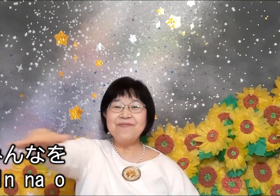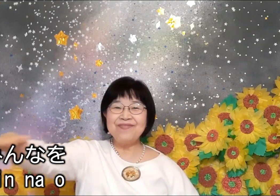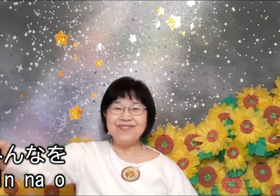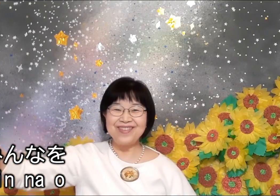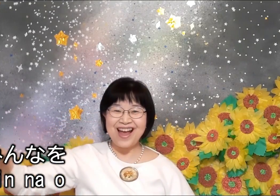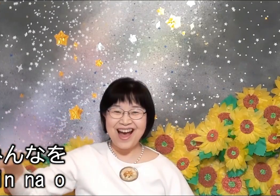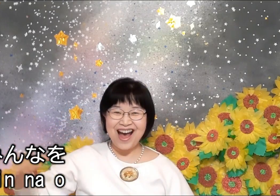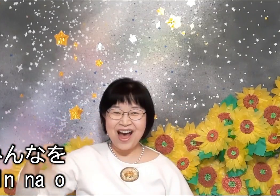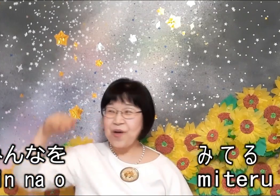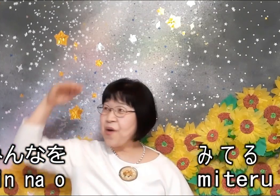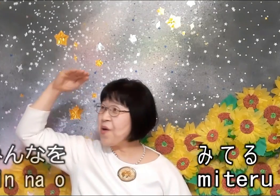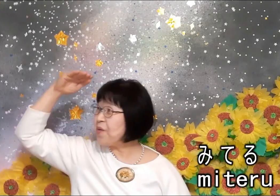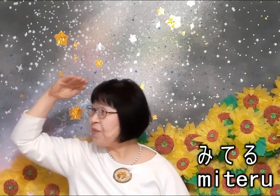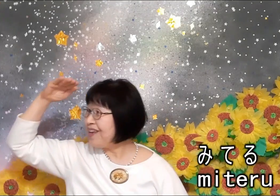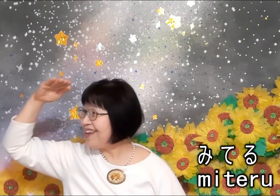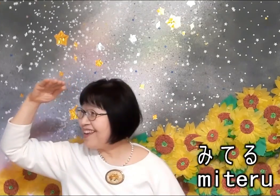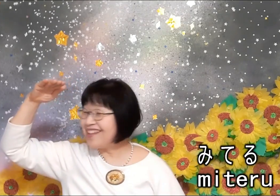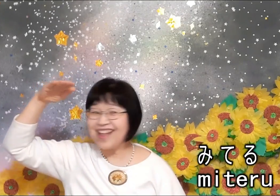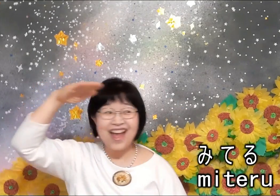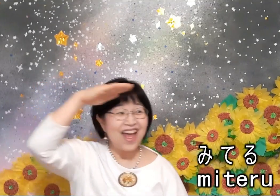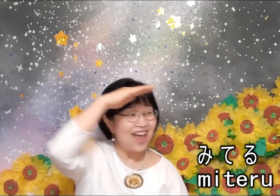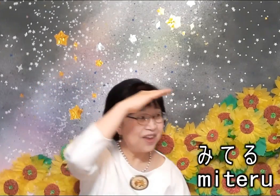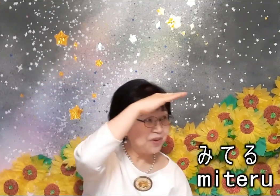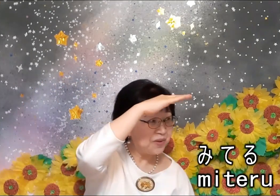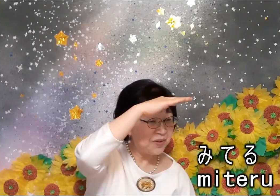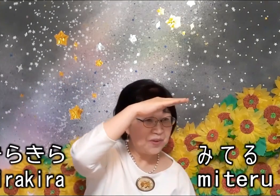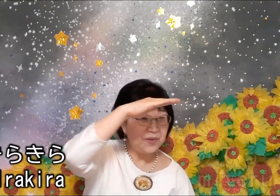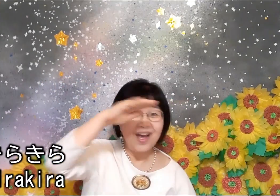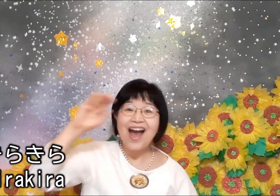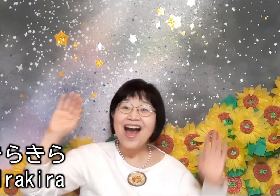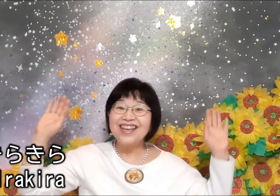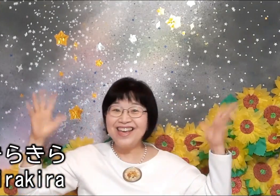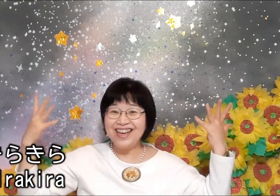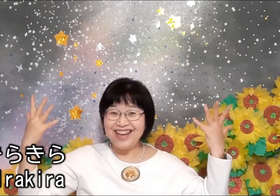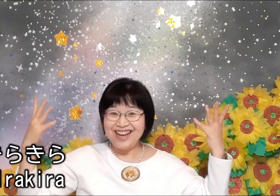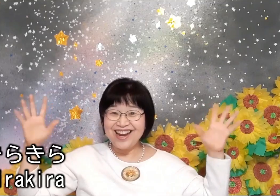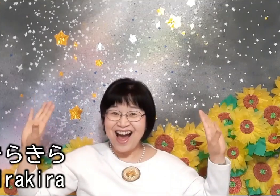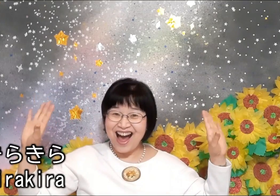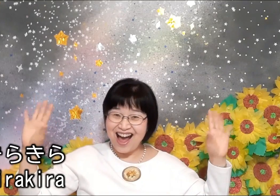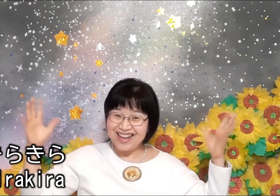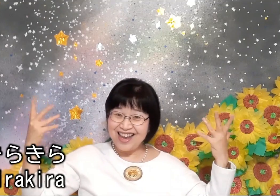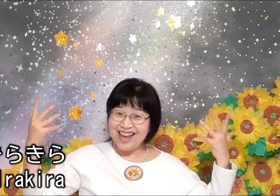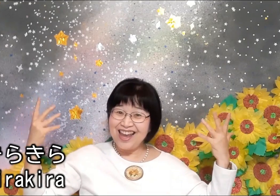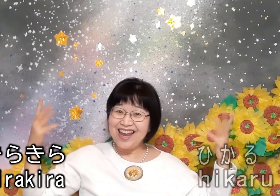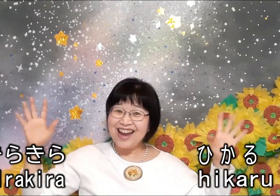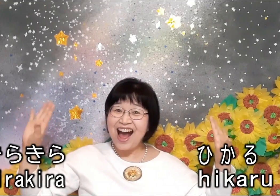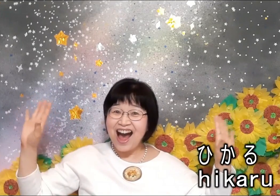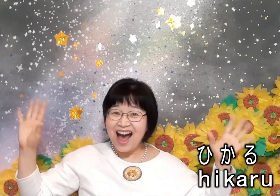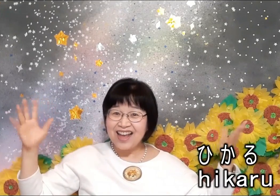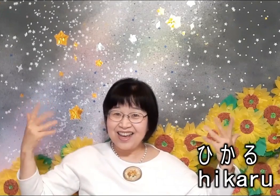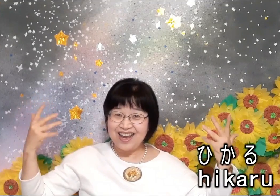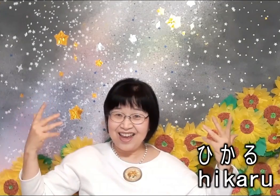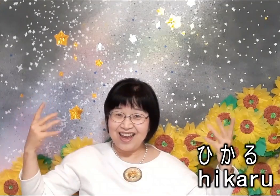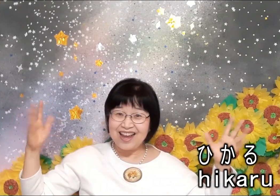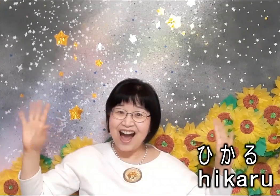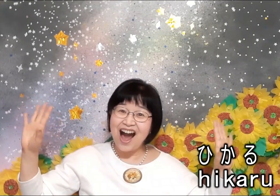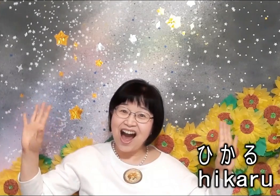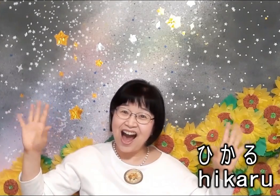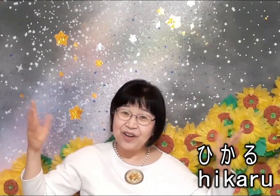んなを見てる。キラキラ光